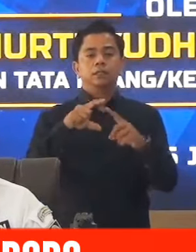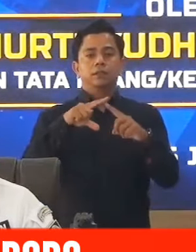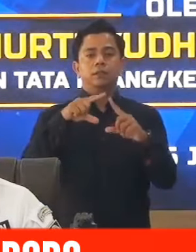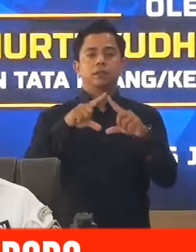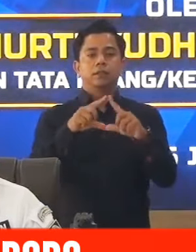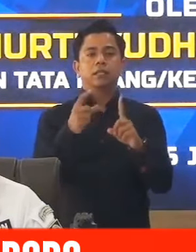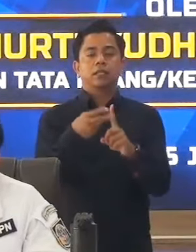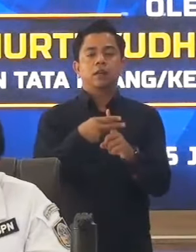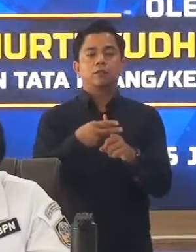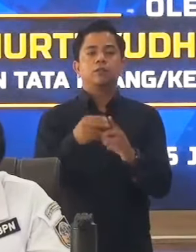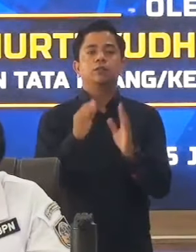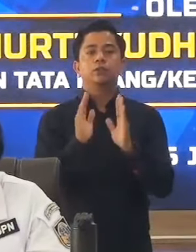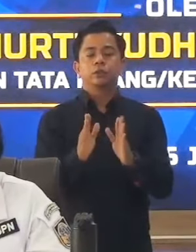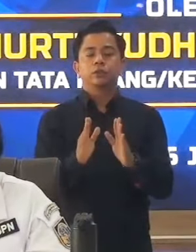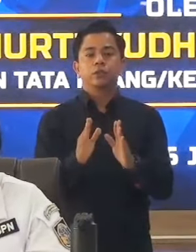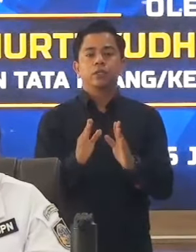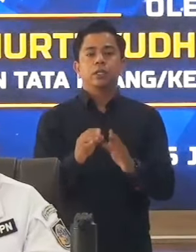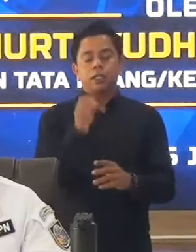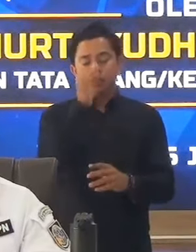Polisi Widodo.